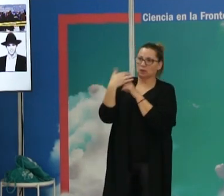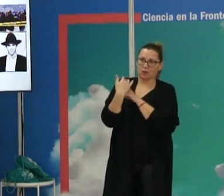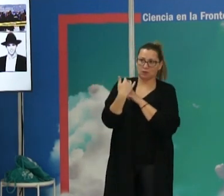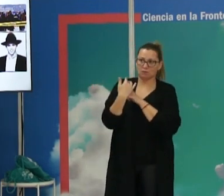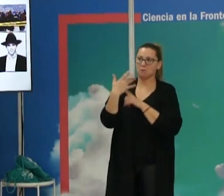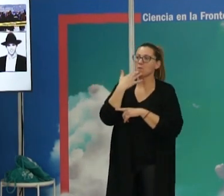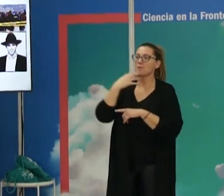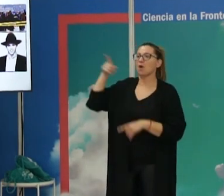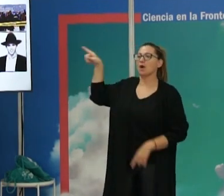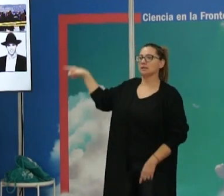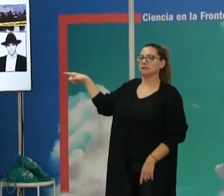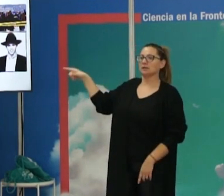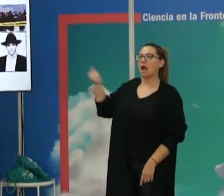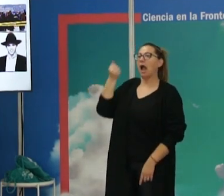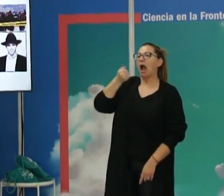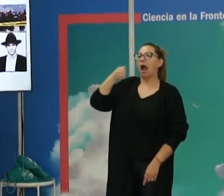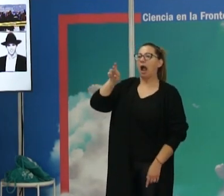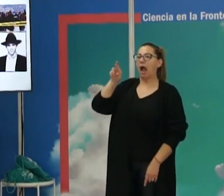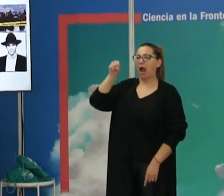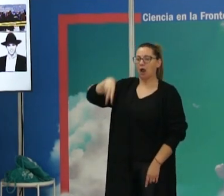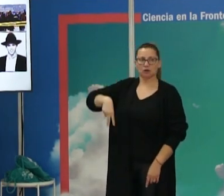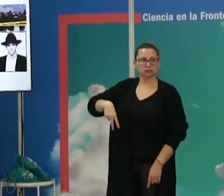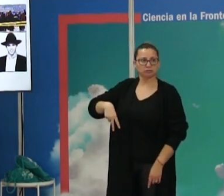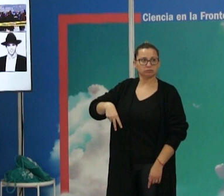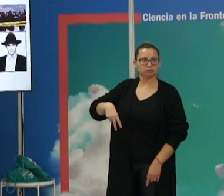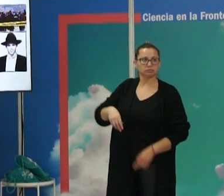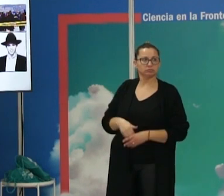caso, el de Aaron Halberstam,